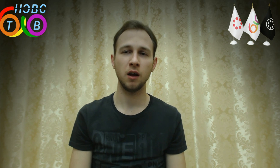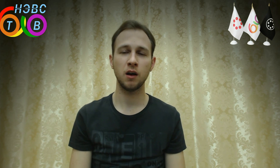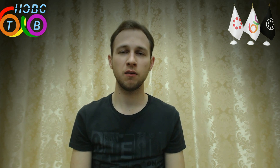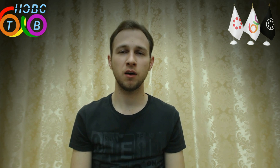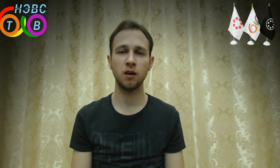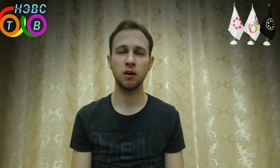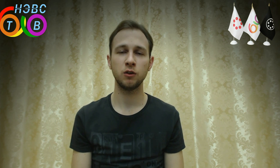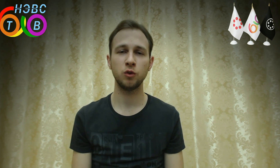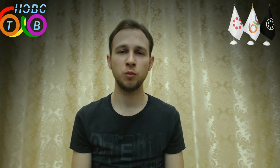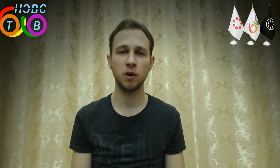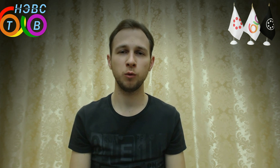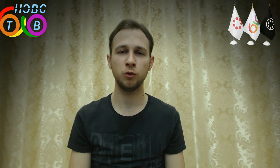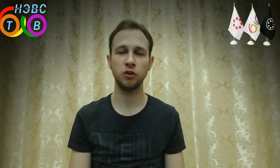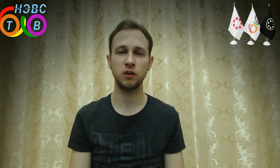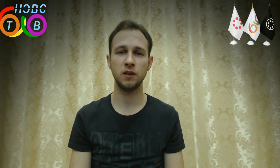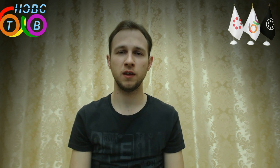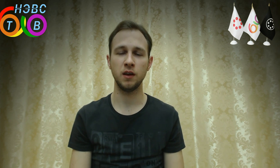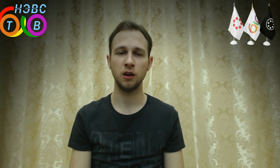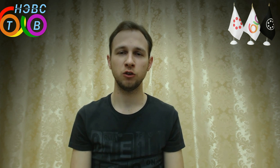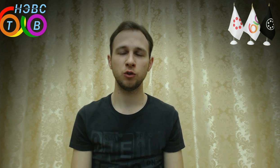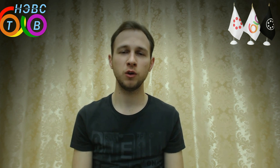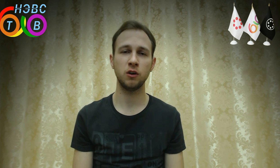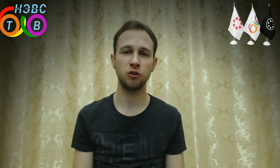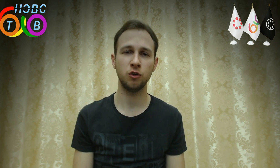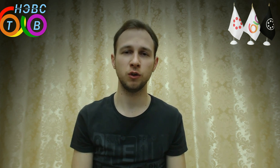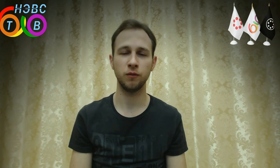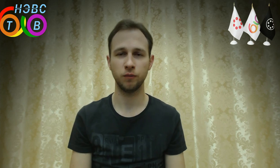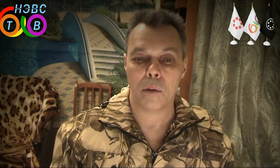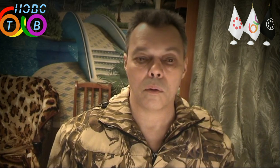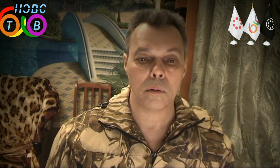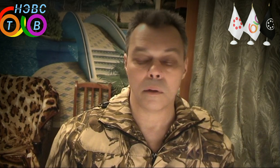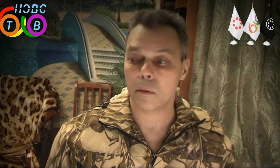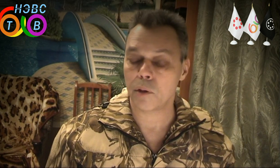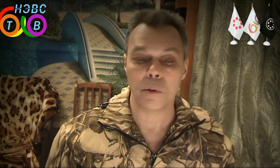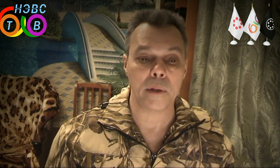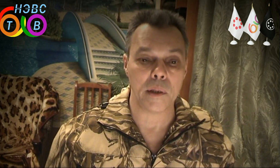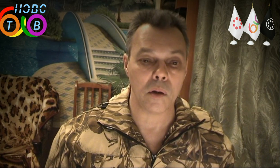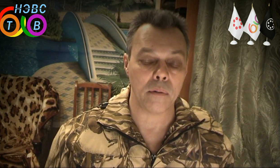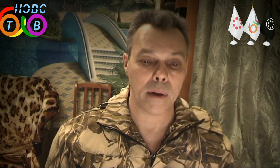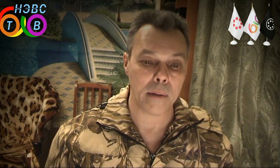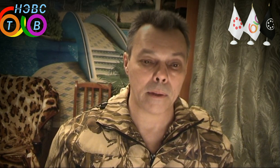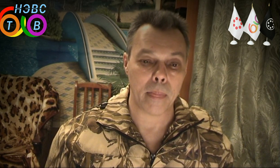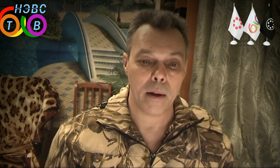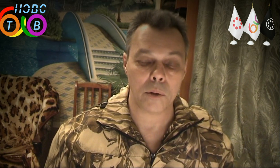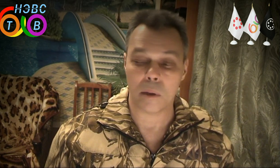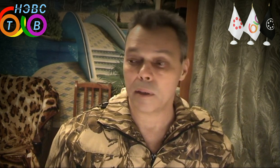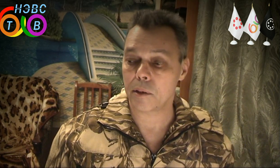рассказать, какова судьба будущих детей, что их ждет? Ну, начну с третьего варианта, что когда